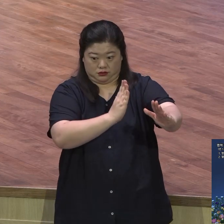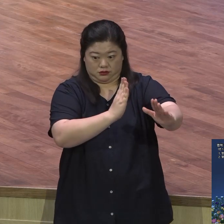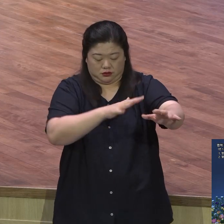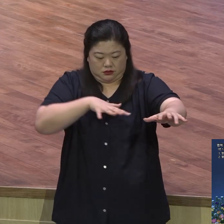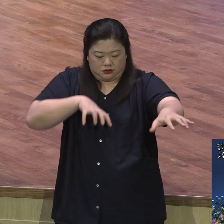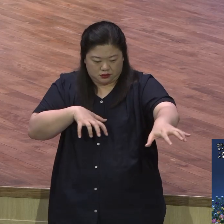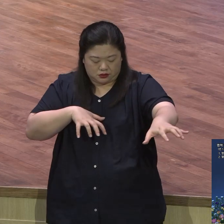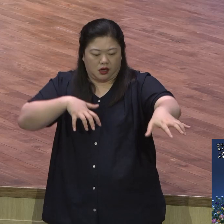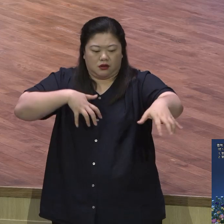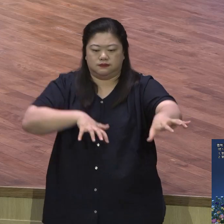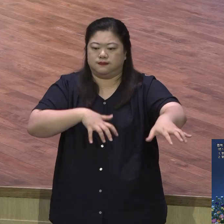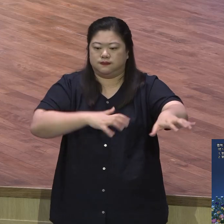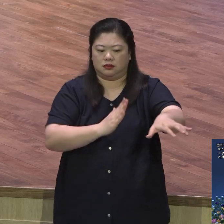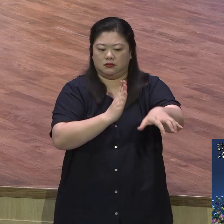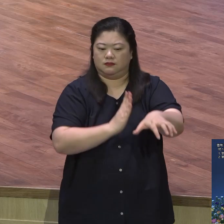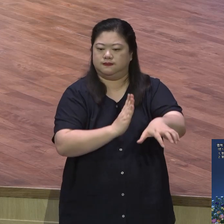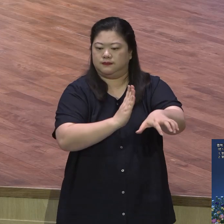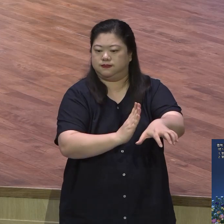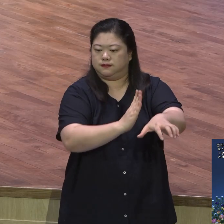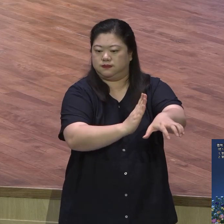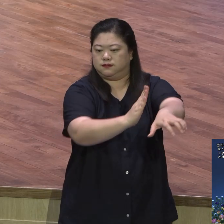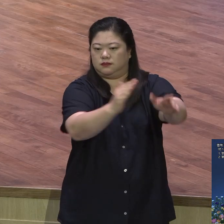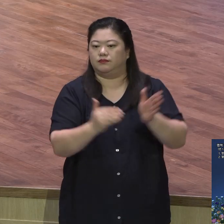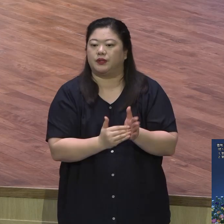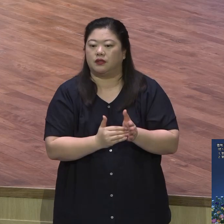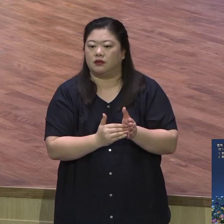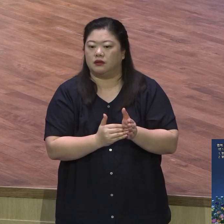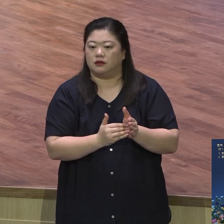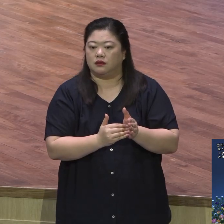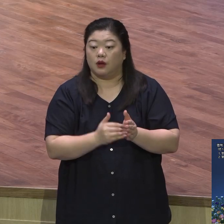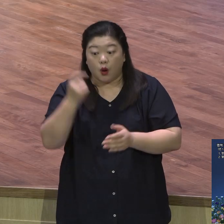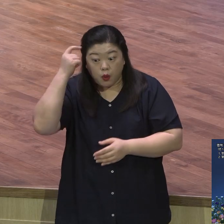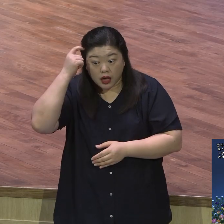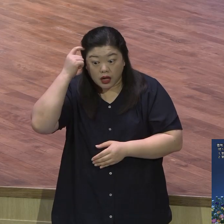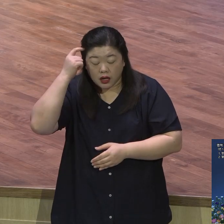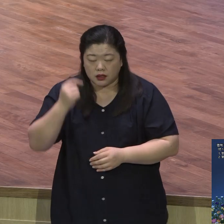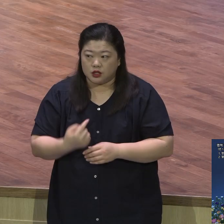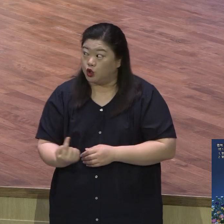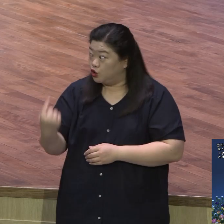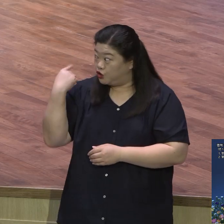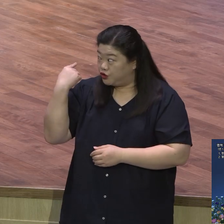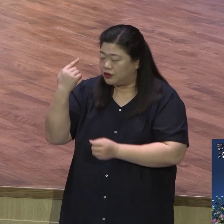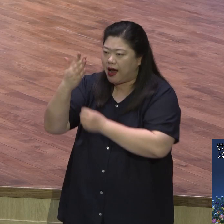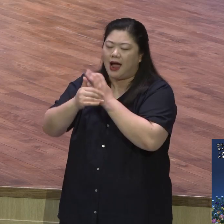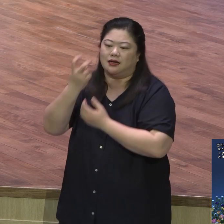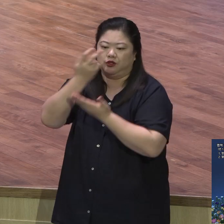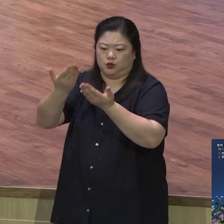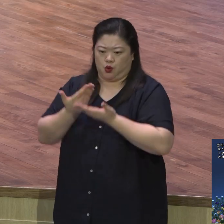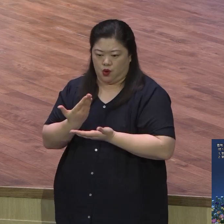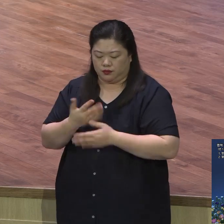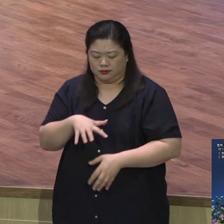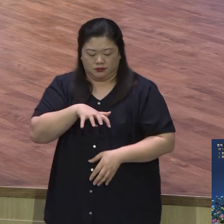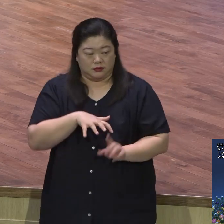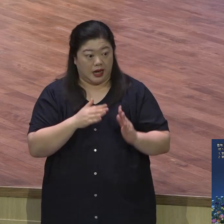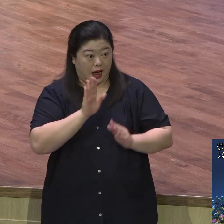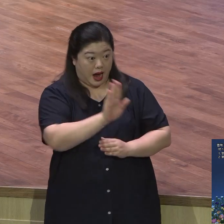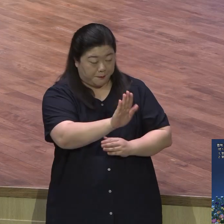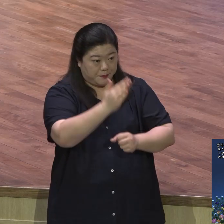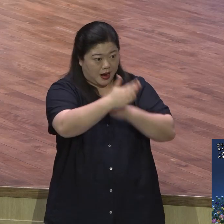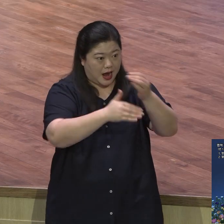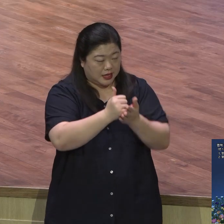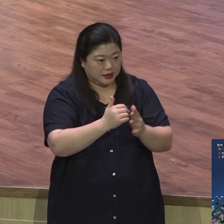말아야 될 이스라엘 백성들의 이 요아 신앙을 확신시켜주는 우리의 신앙도 이렇게 어떤